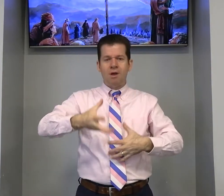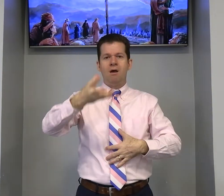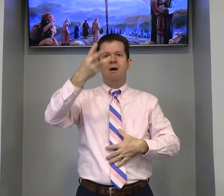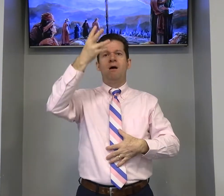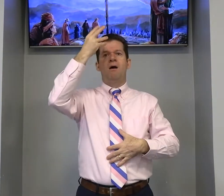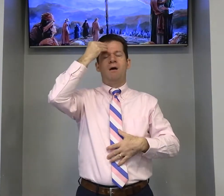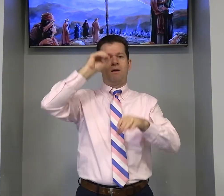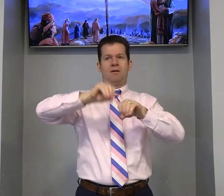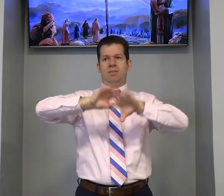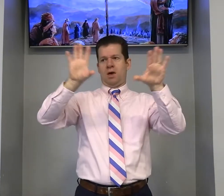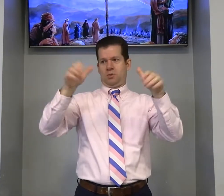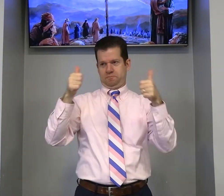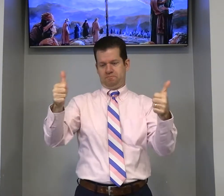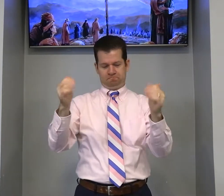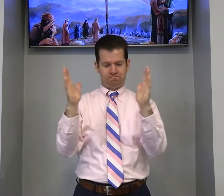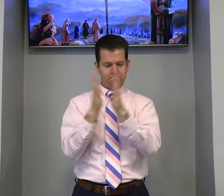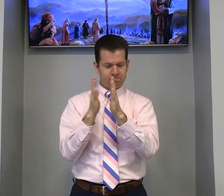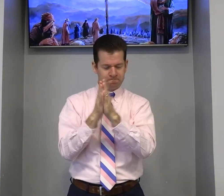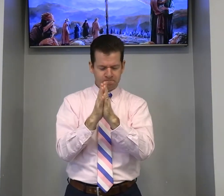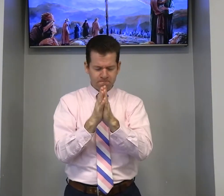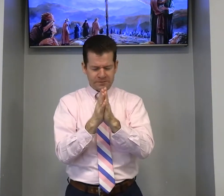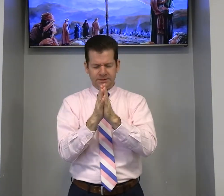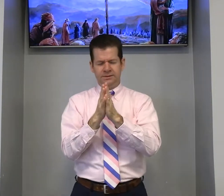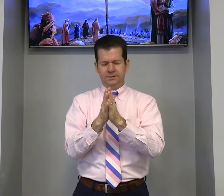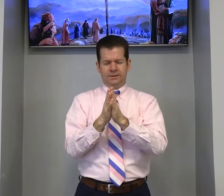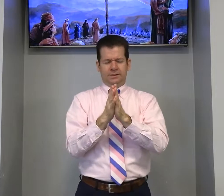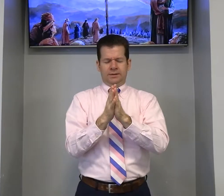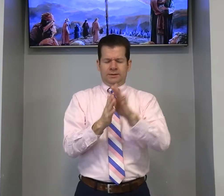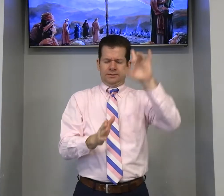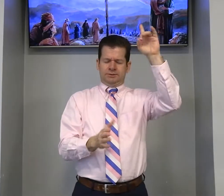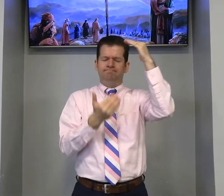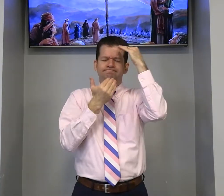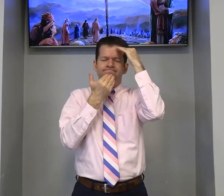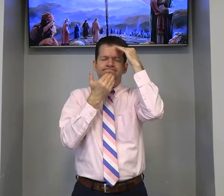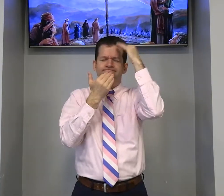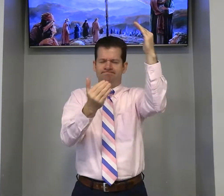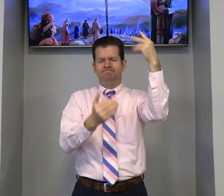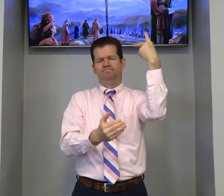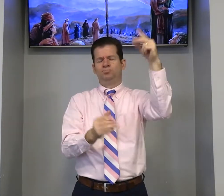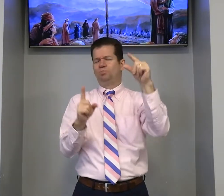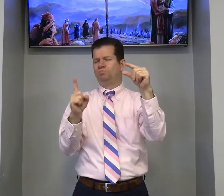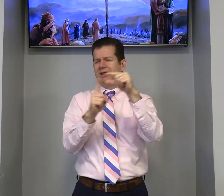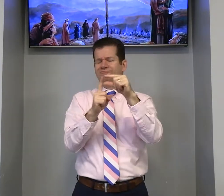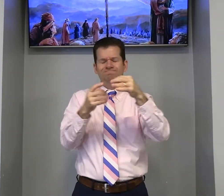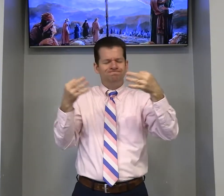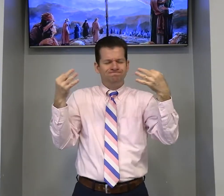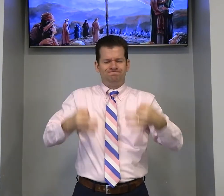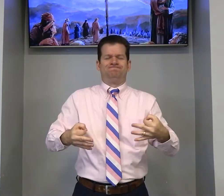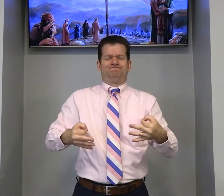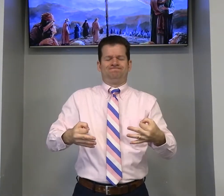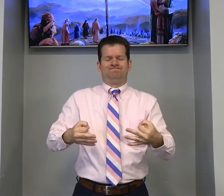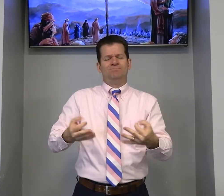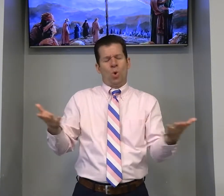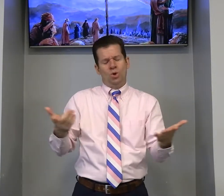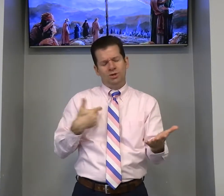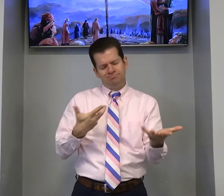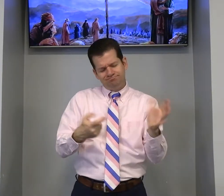vou explicar, vocês vão entender. Primeiro vamos orar. Obrigada, Pai, pela sua palavra